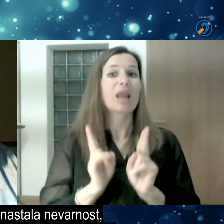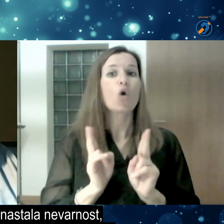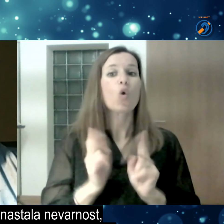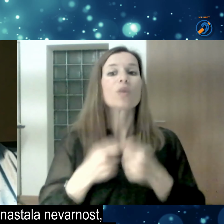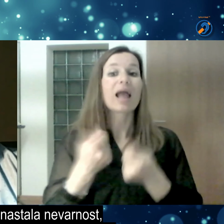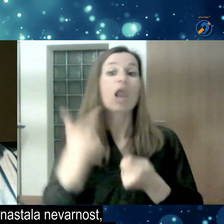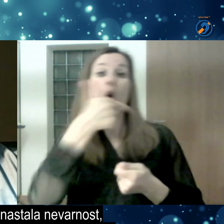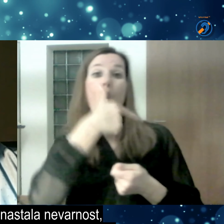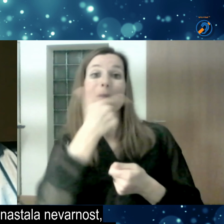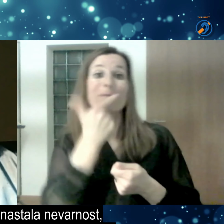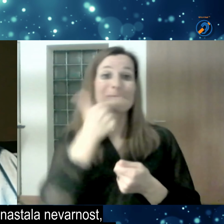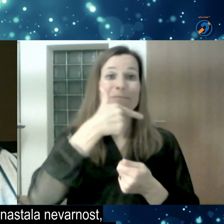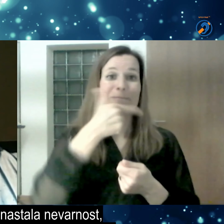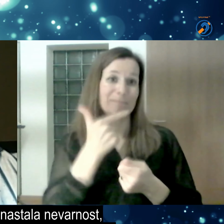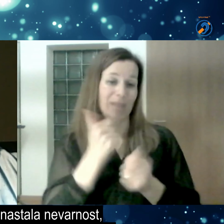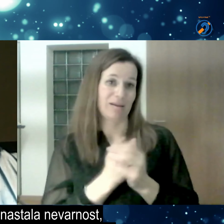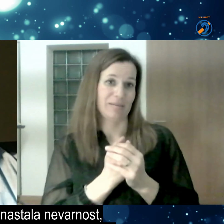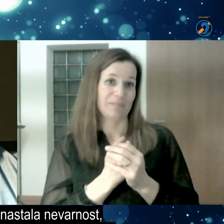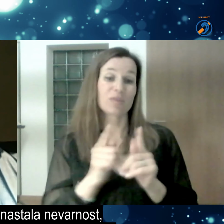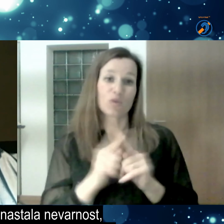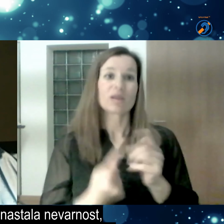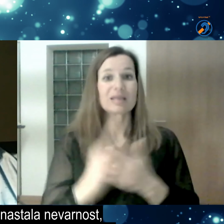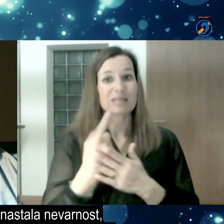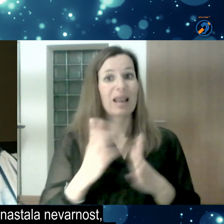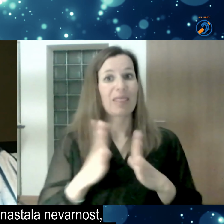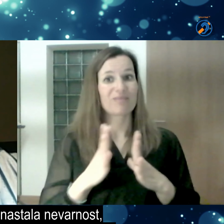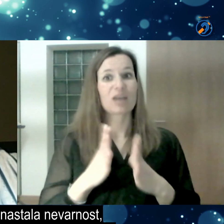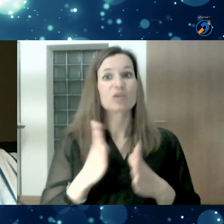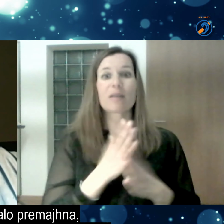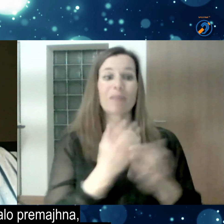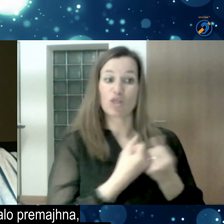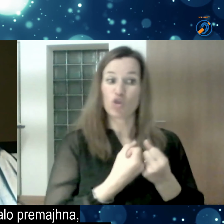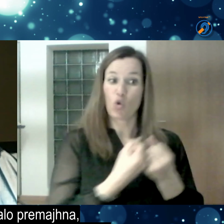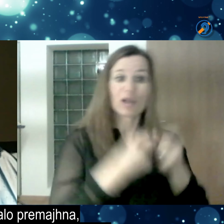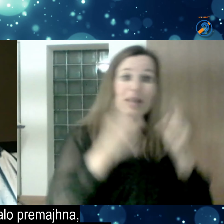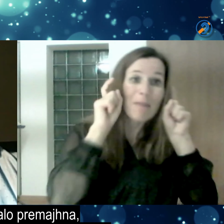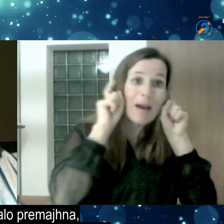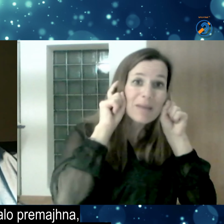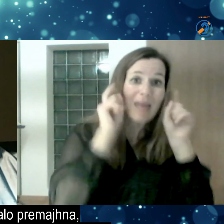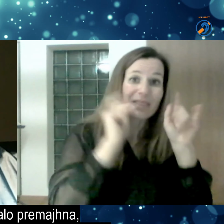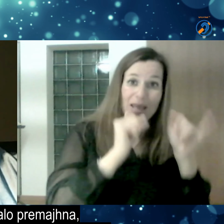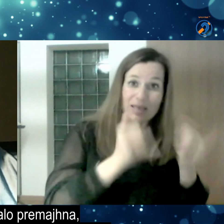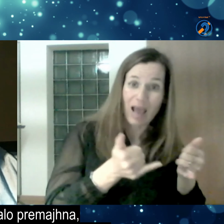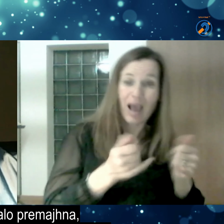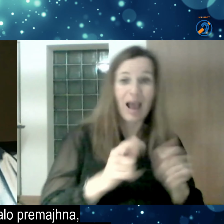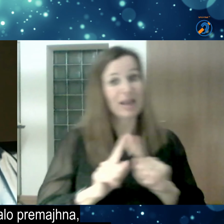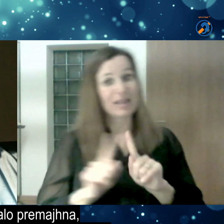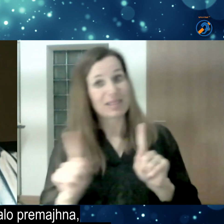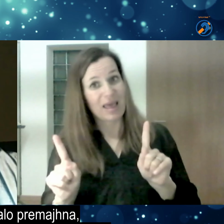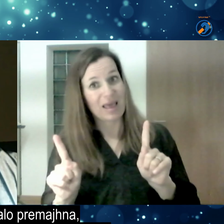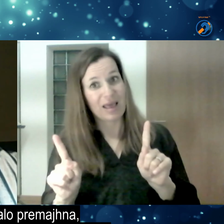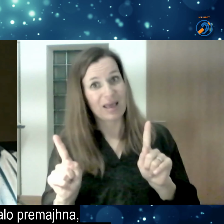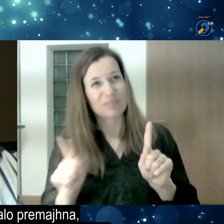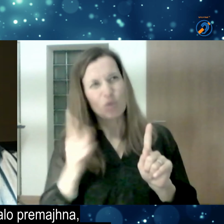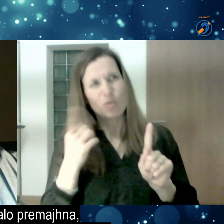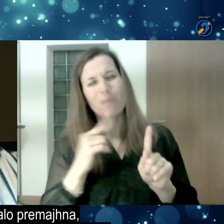tem pa je nastala nevarnost, da je razlika med nošenjem aparata ali ne malo premajhna,